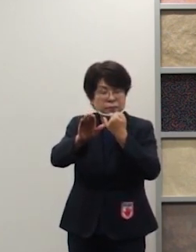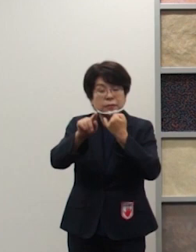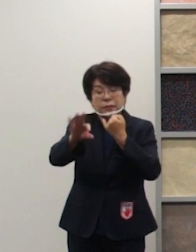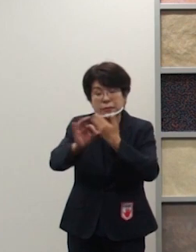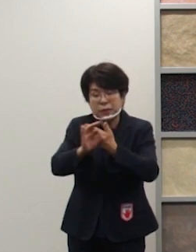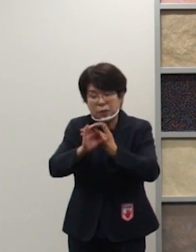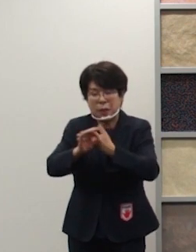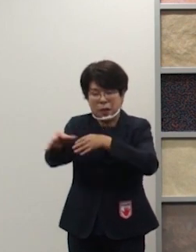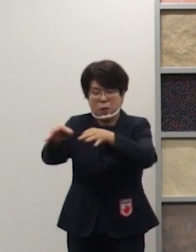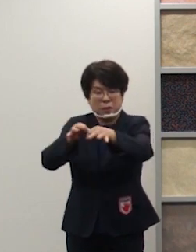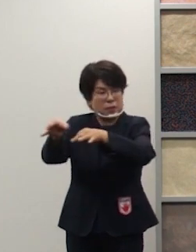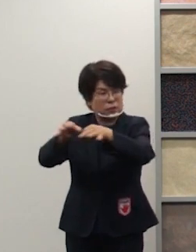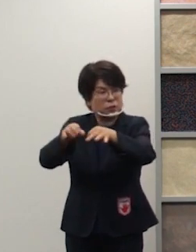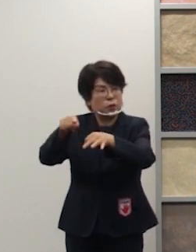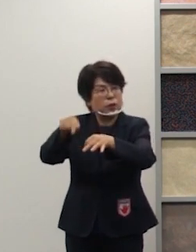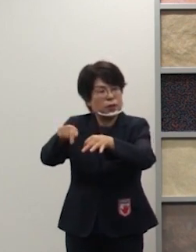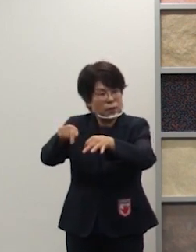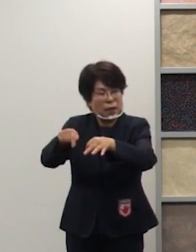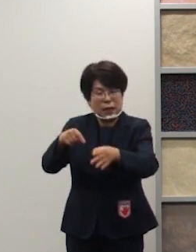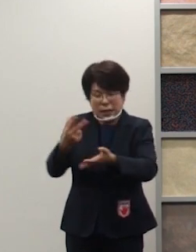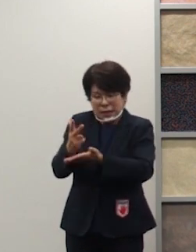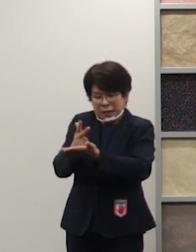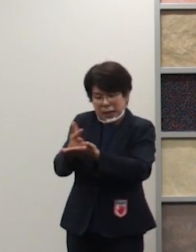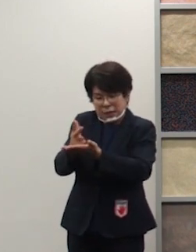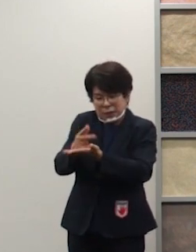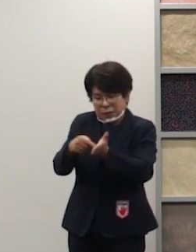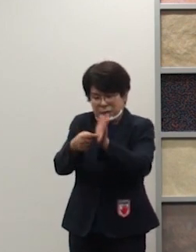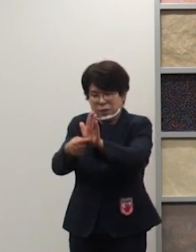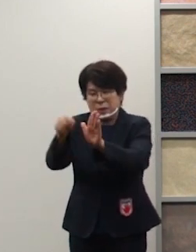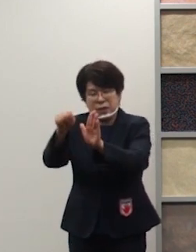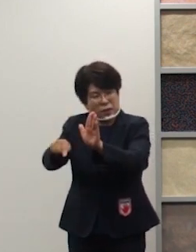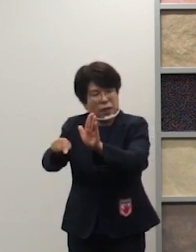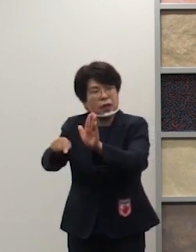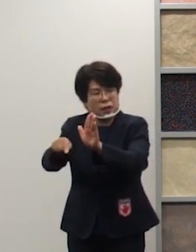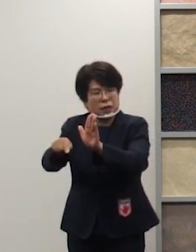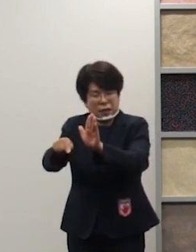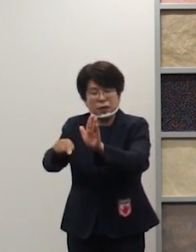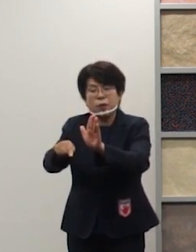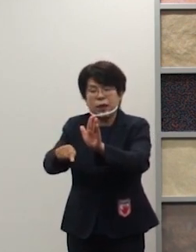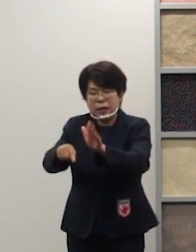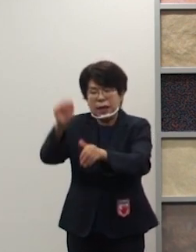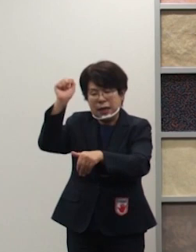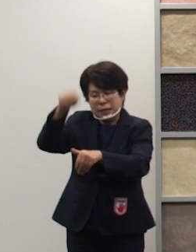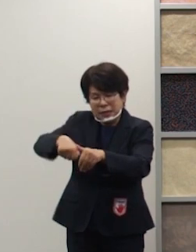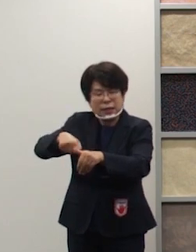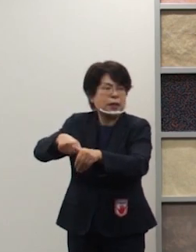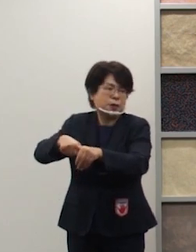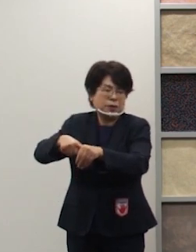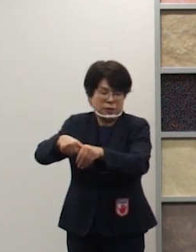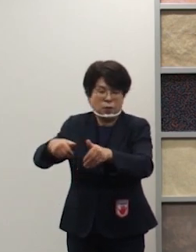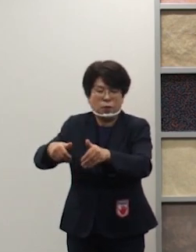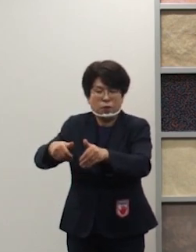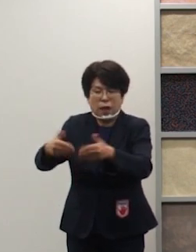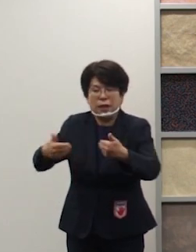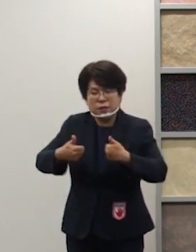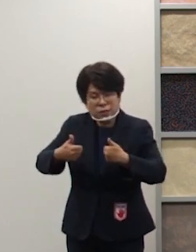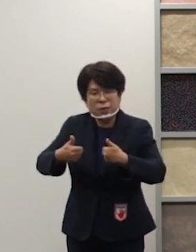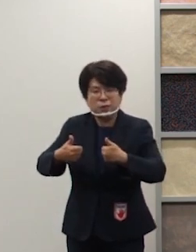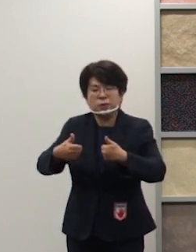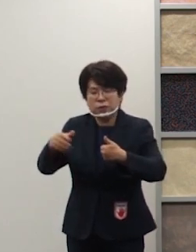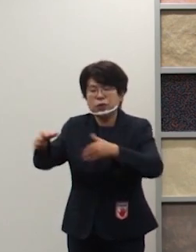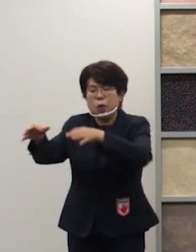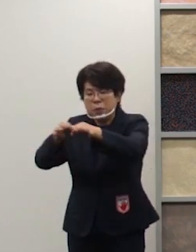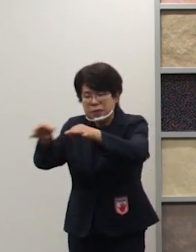ガイドライン作って対策したらインセンティブありますよという、こう激励誘導の政策になっていて、そのなんか扱いも違う